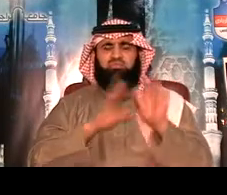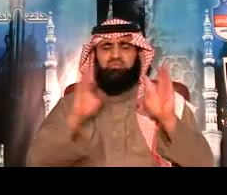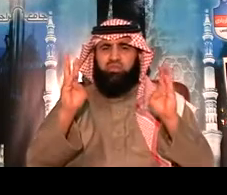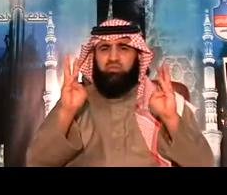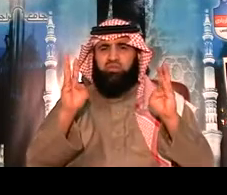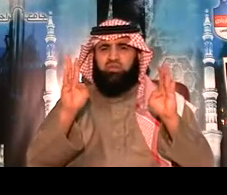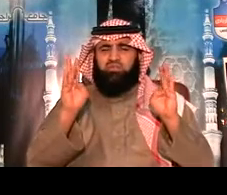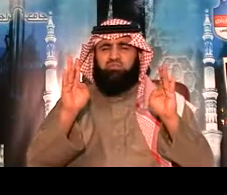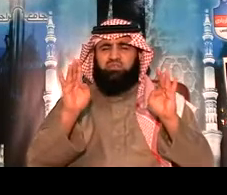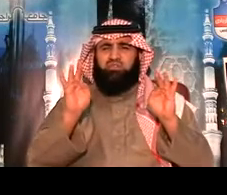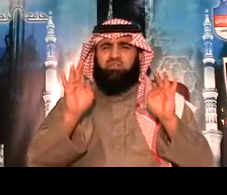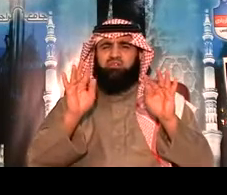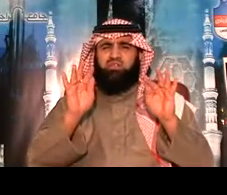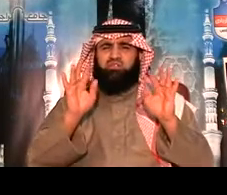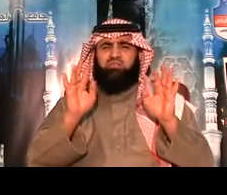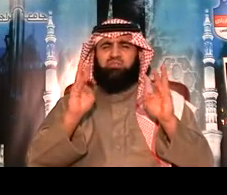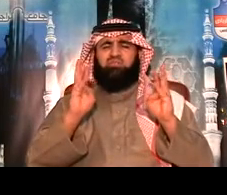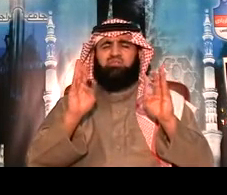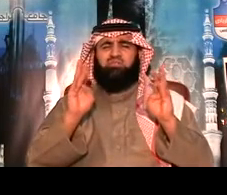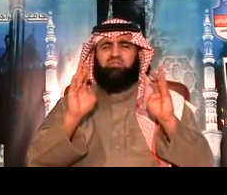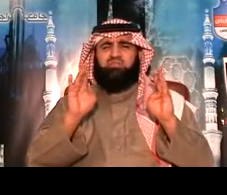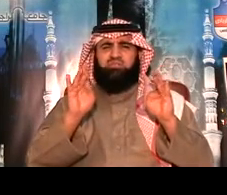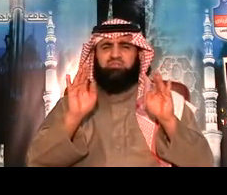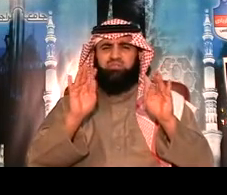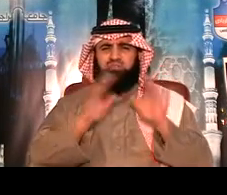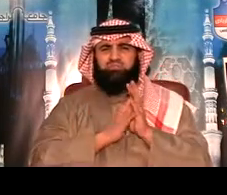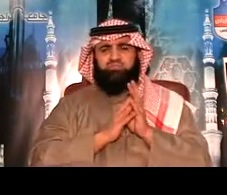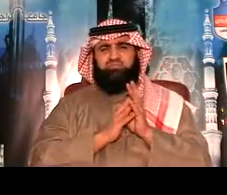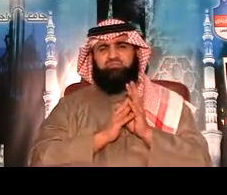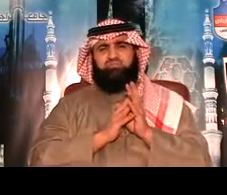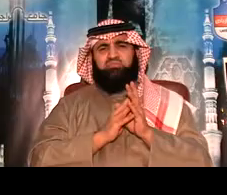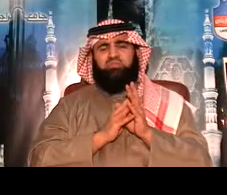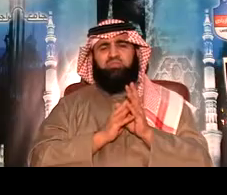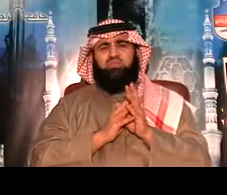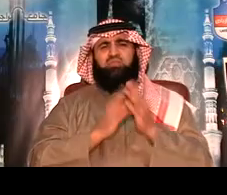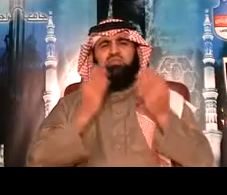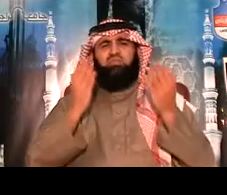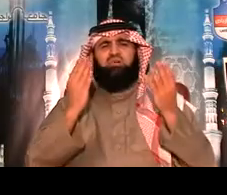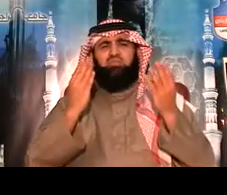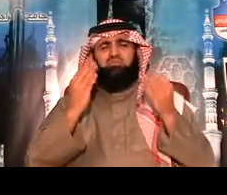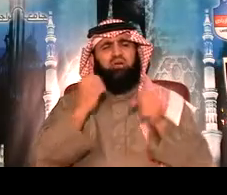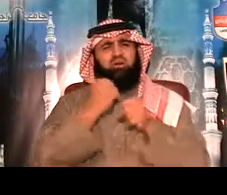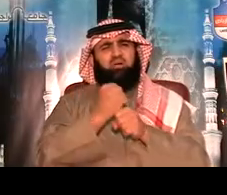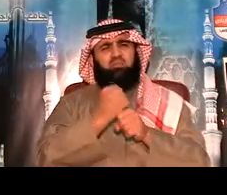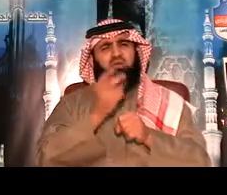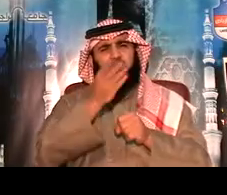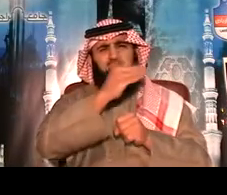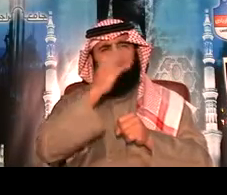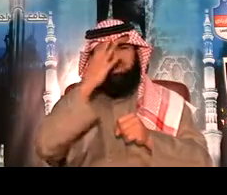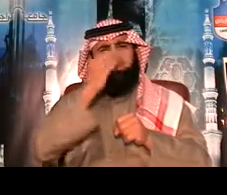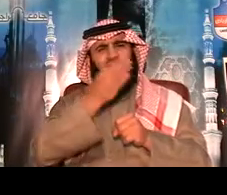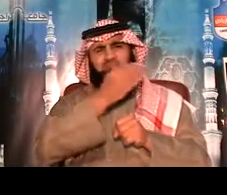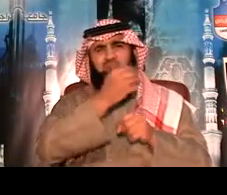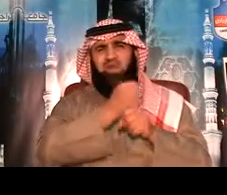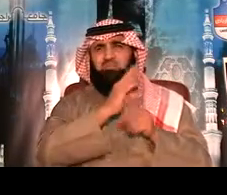الله، نستغفر الله. اللهم لا تؤاخذنا بما فعل السفهاء منا،